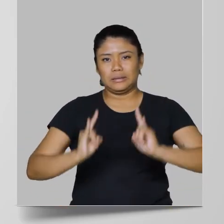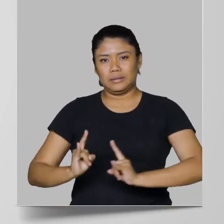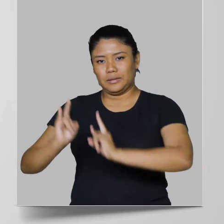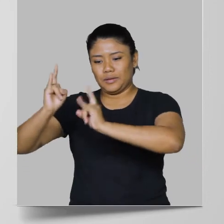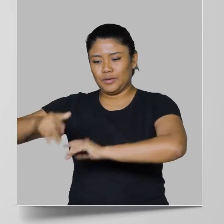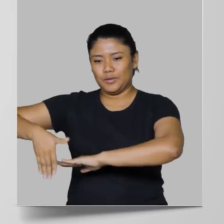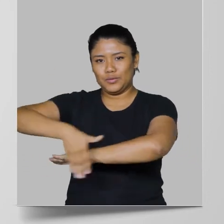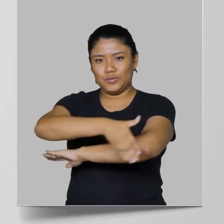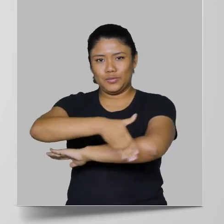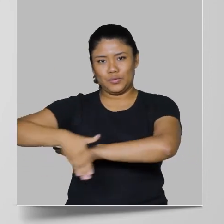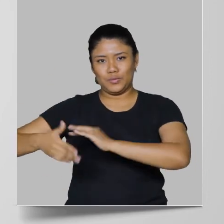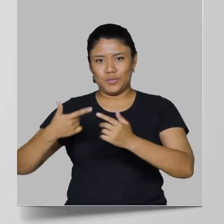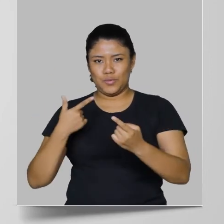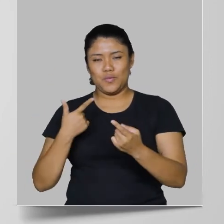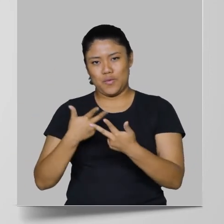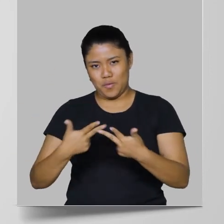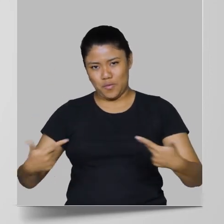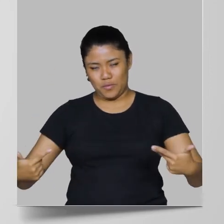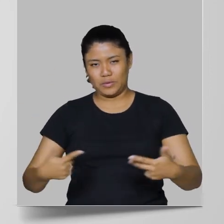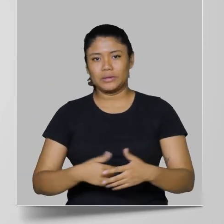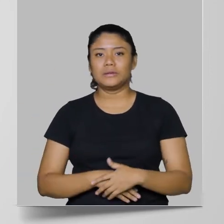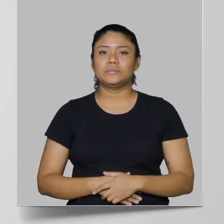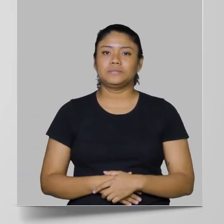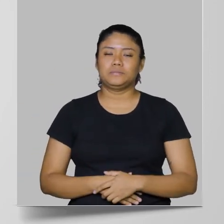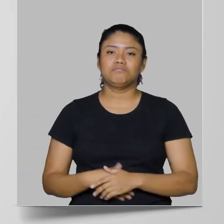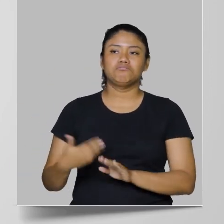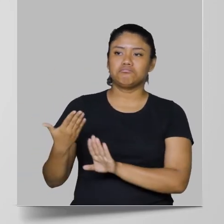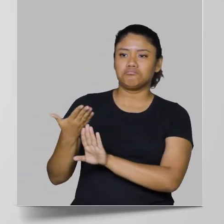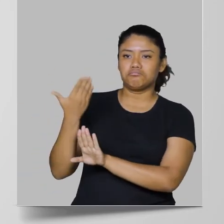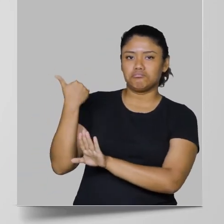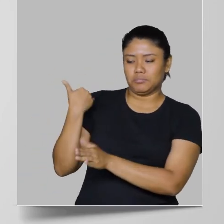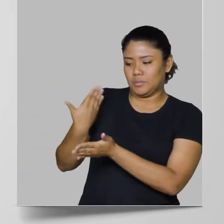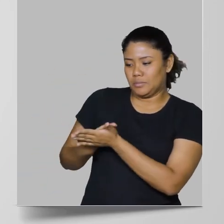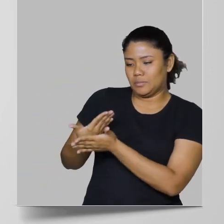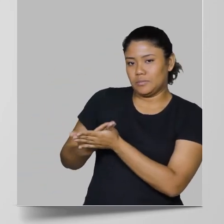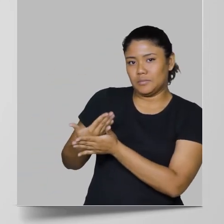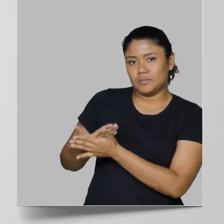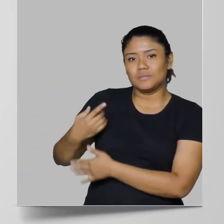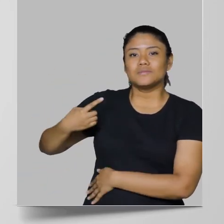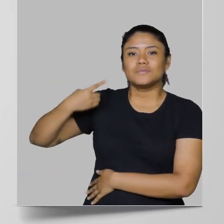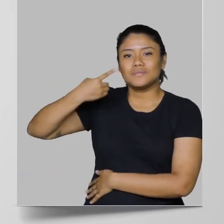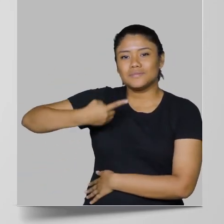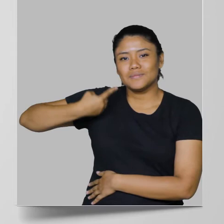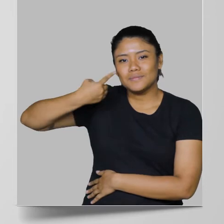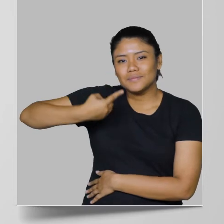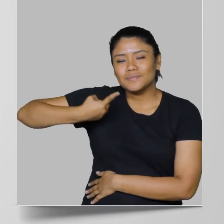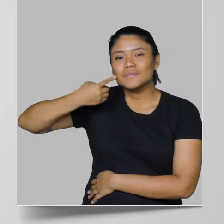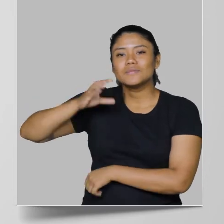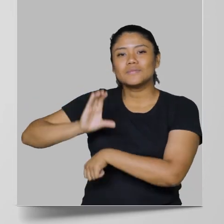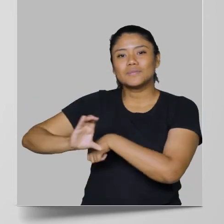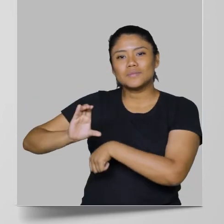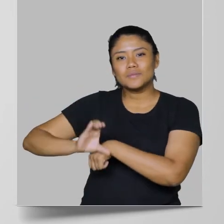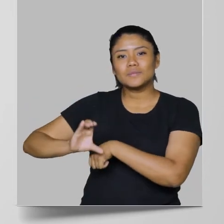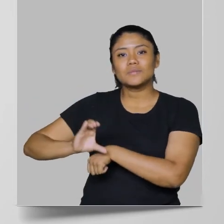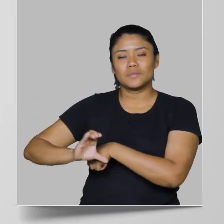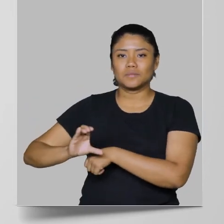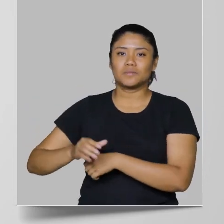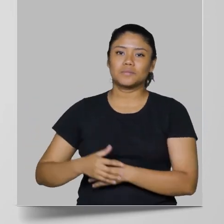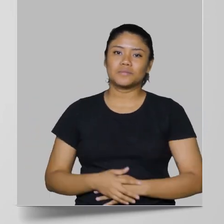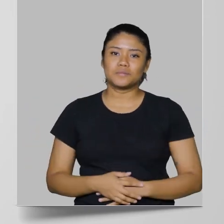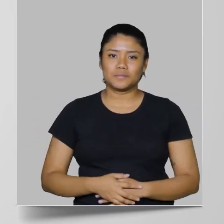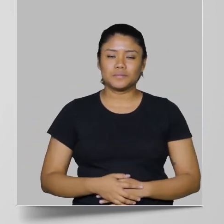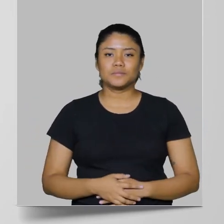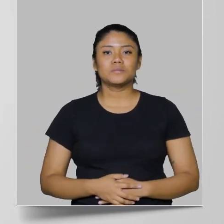quase caindo o tempo inteiro, com muitas irregularidades, né? O centro, de modo geral, não era acessível, então